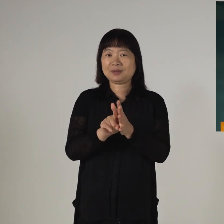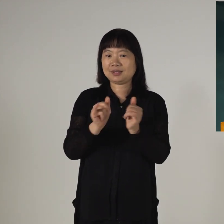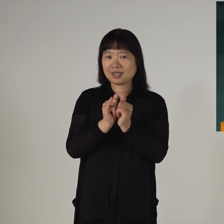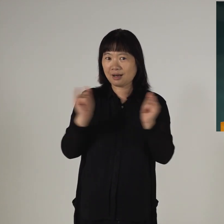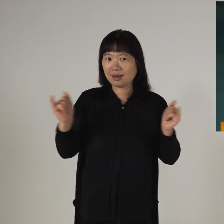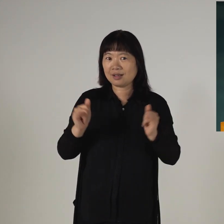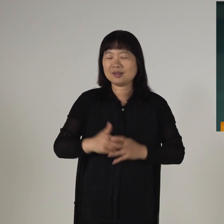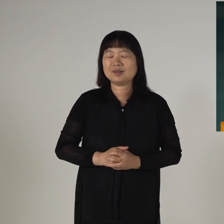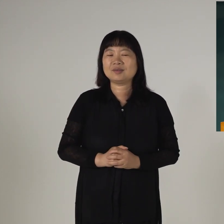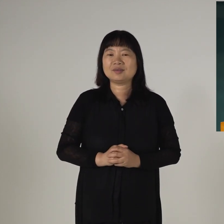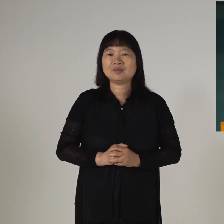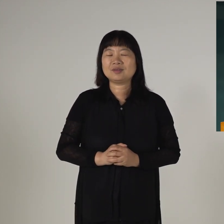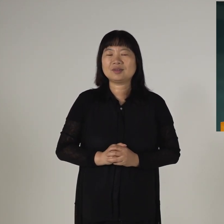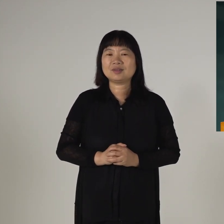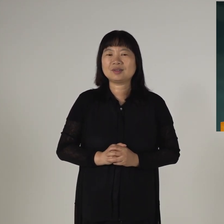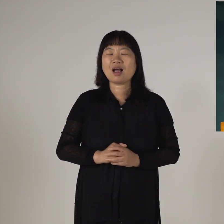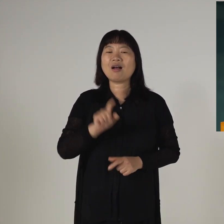그리스도인들이